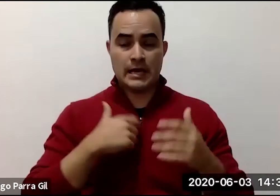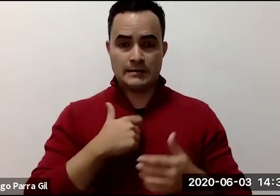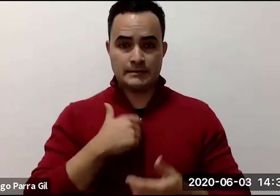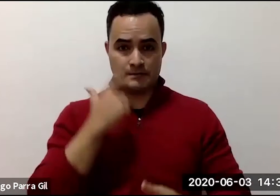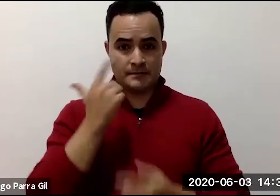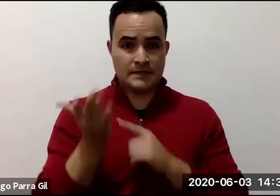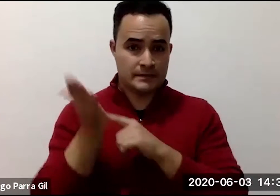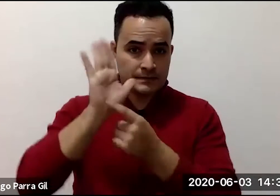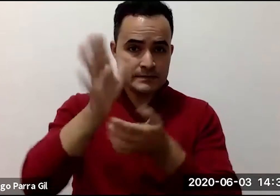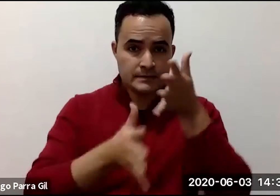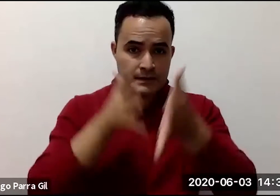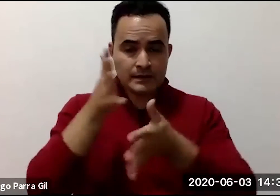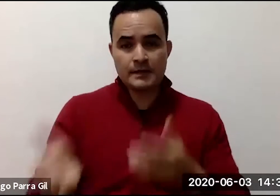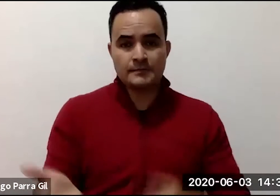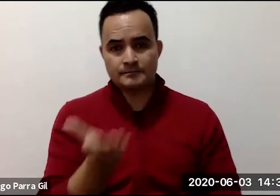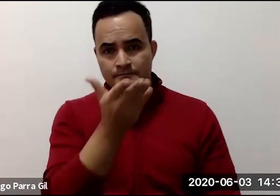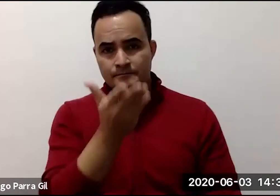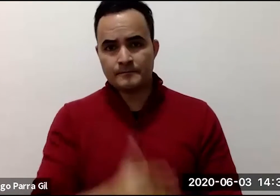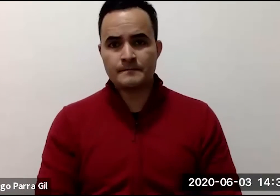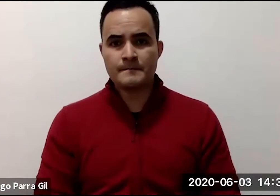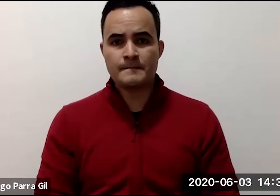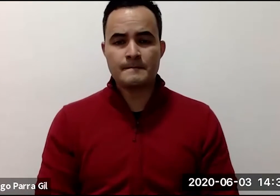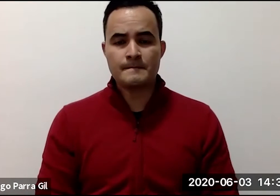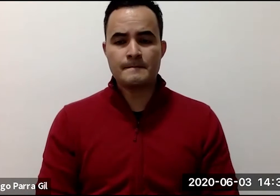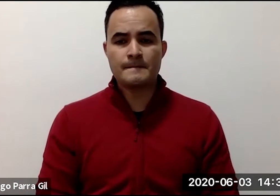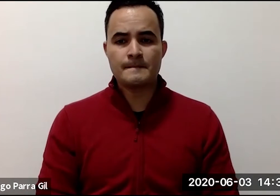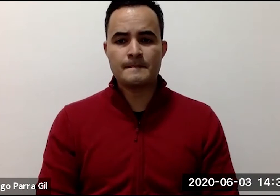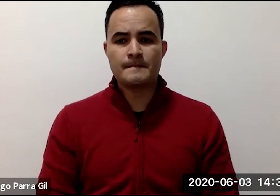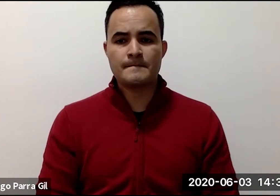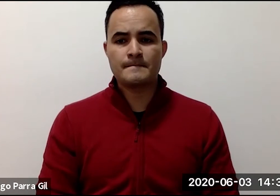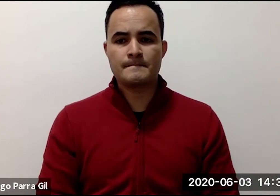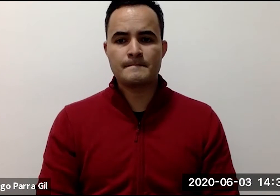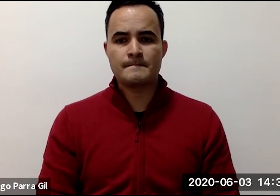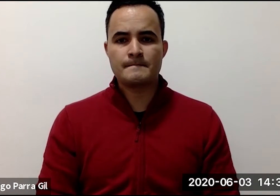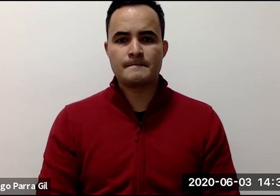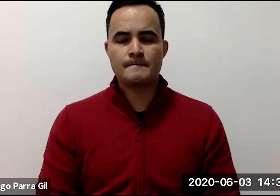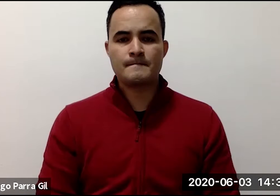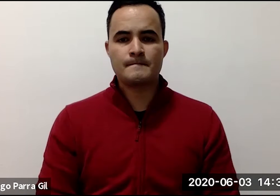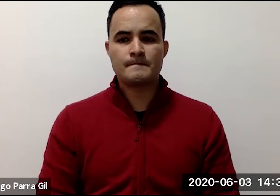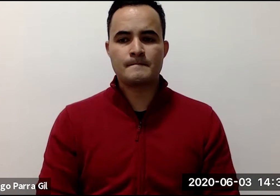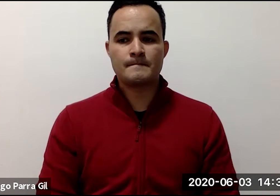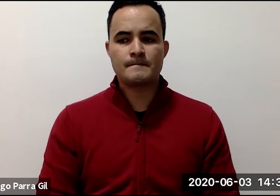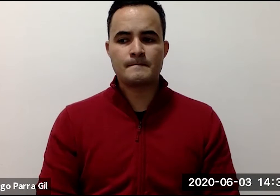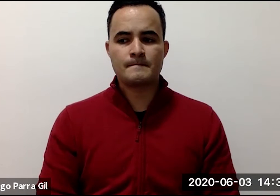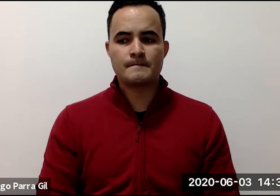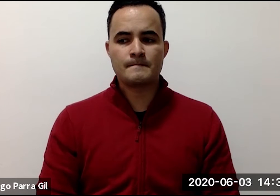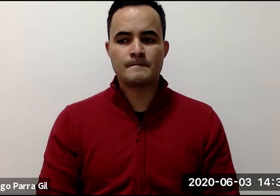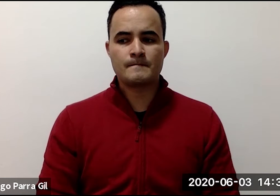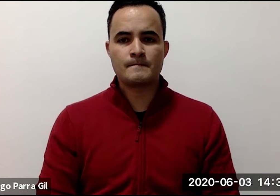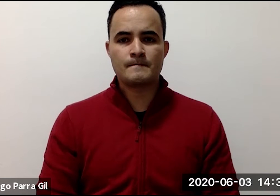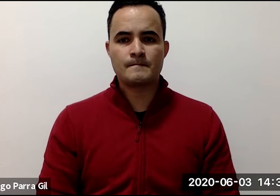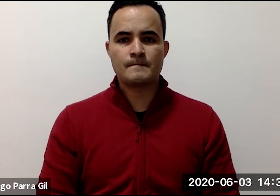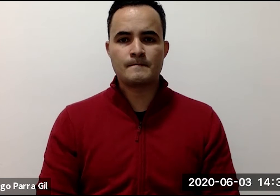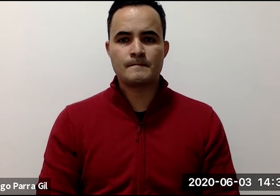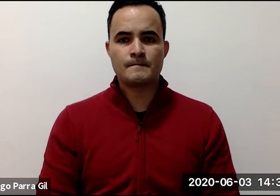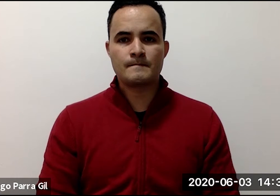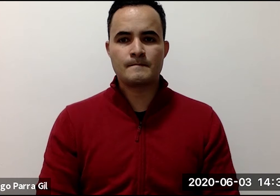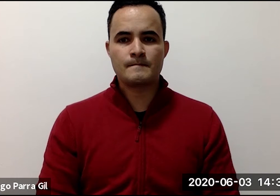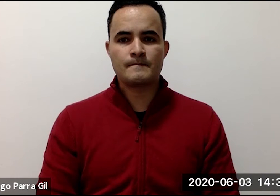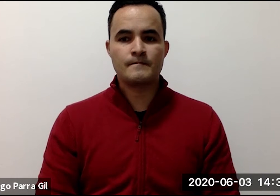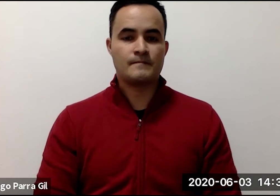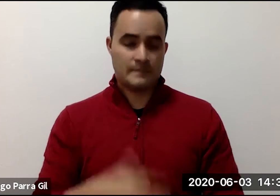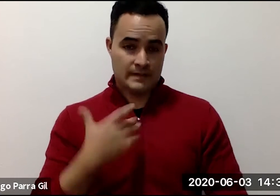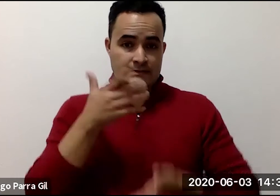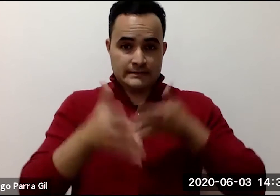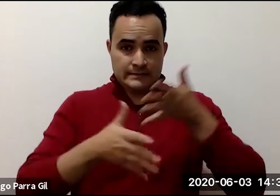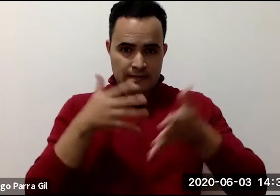es esta, estoy tocándome ambas mejillas de arriba hacia abajo. Ese es otro nombre también